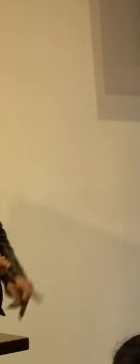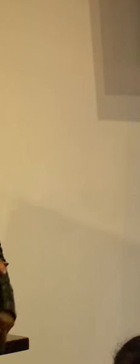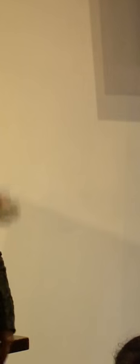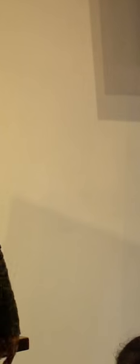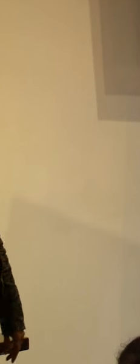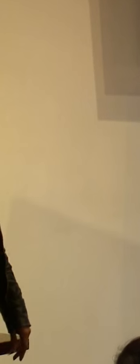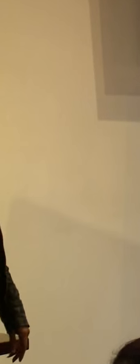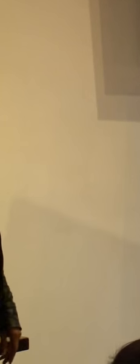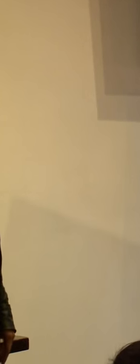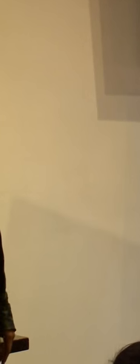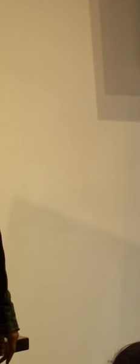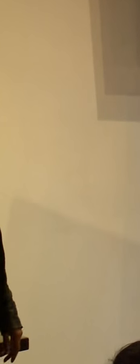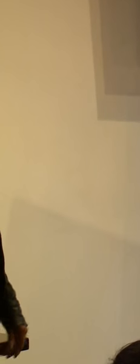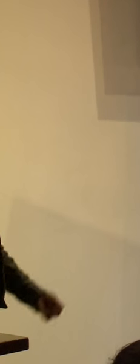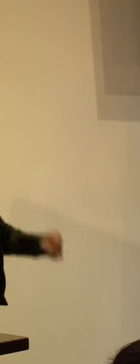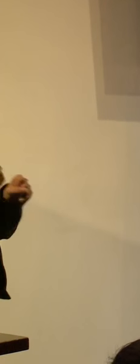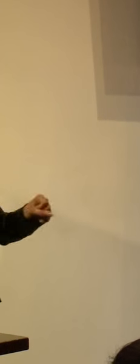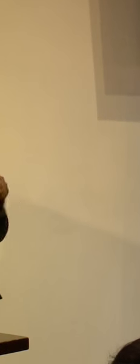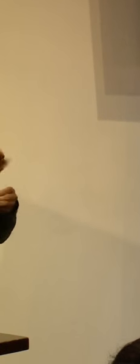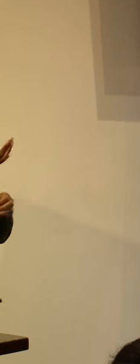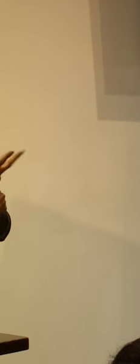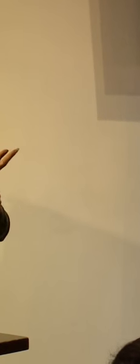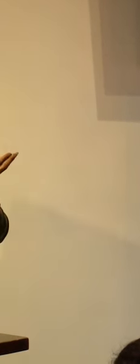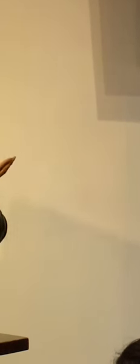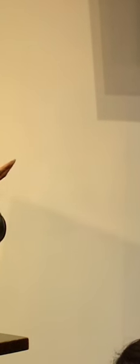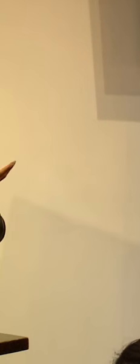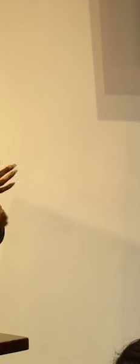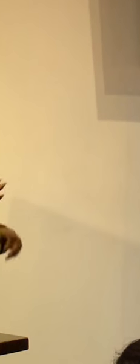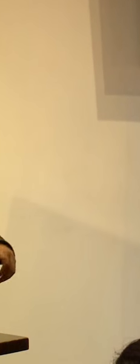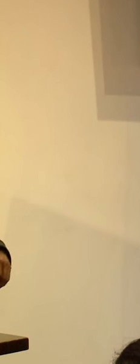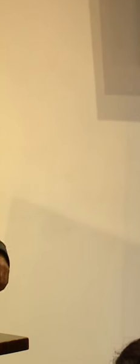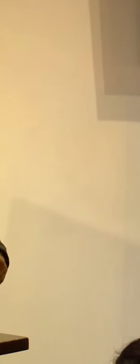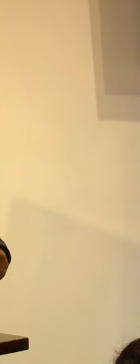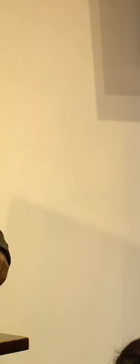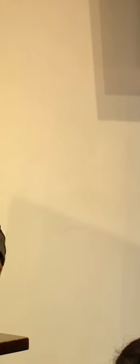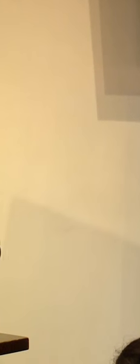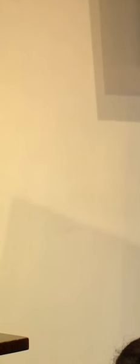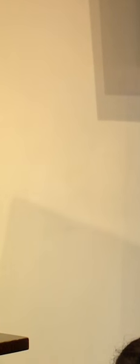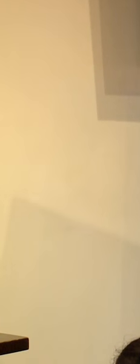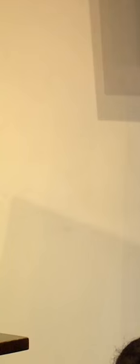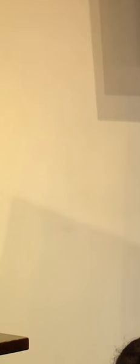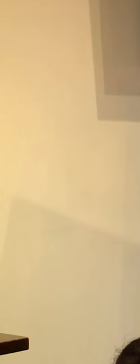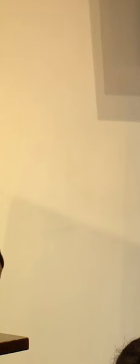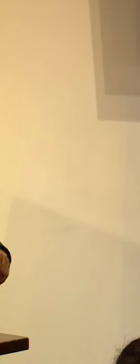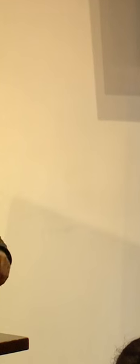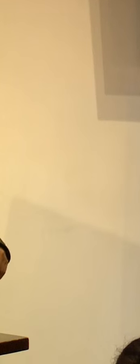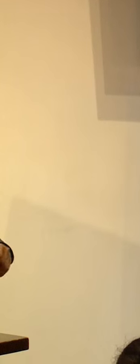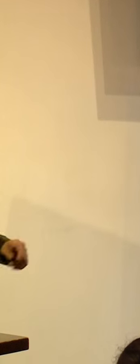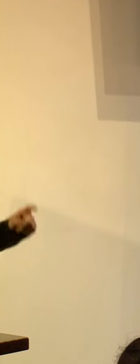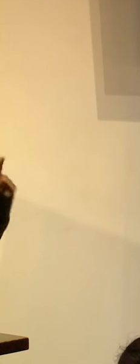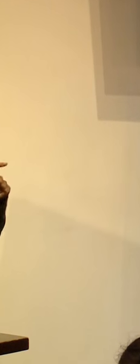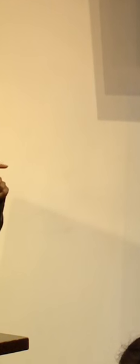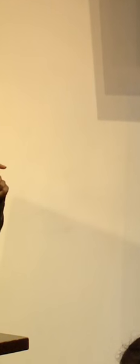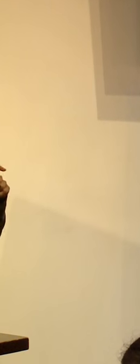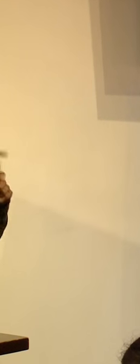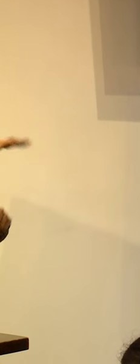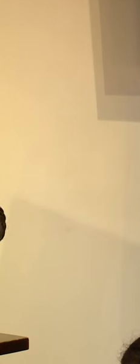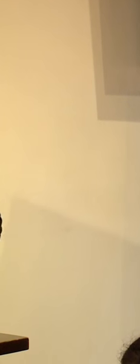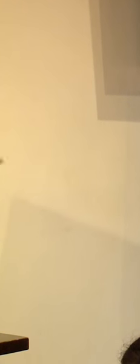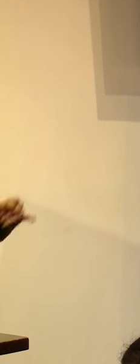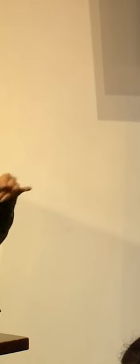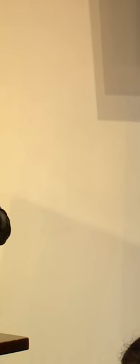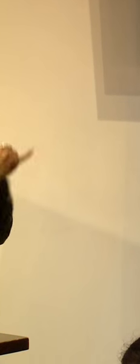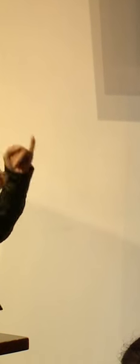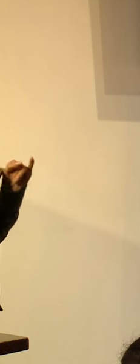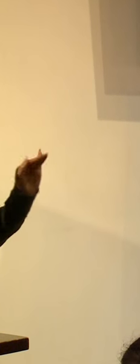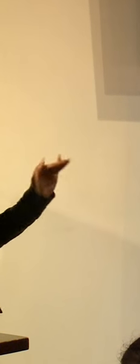las artes? Yo les puedo decir, yo tengo estudiantes de últimos años en un programa de bachillerato internacional que le pone un énfasis durísimo a las artes, y